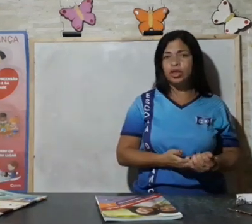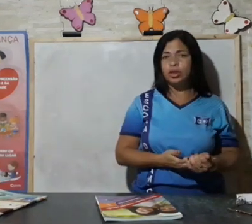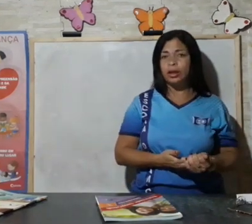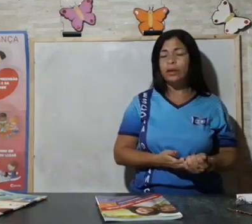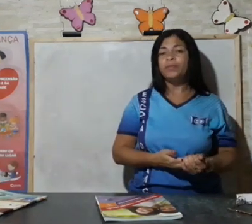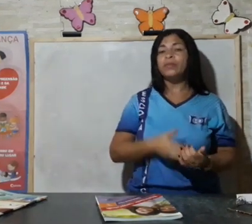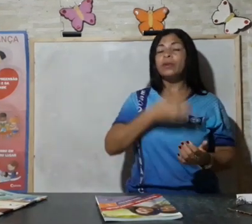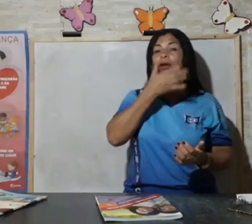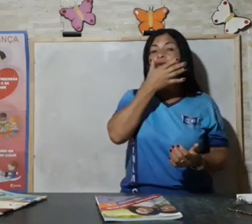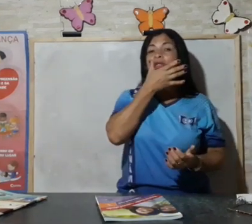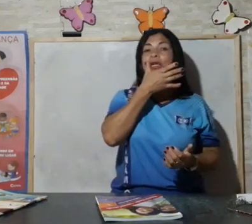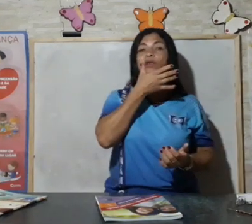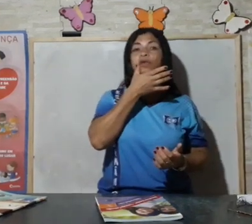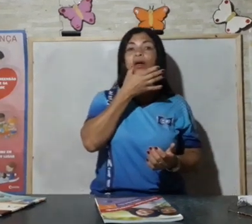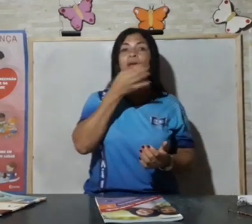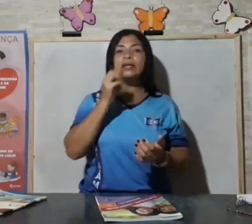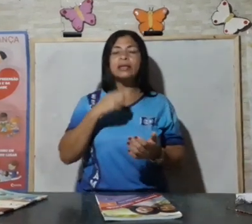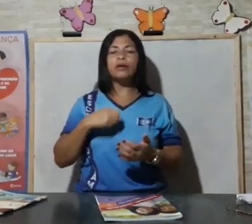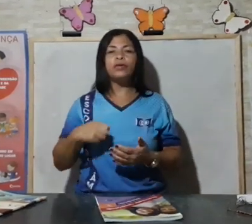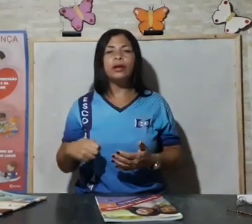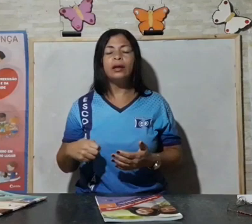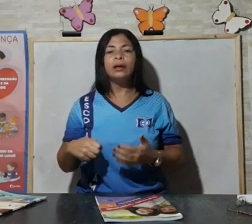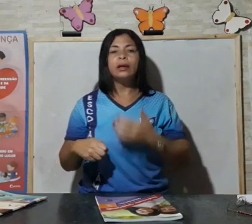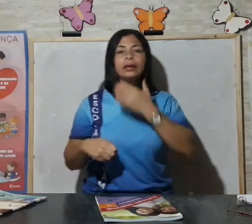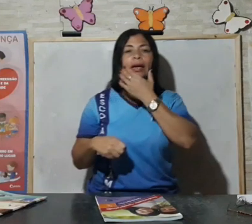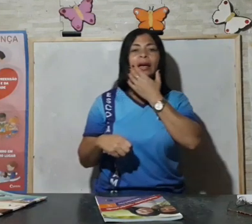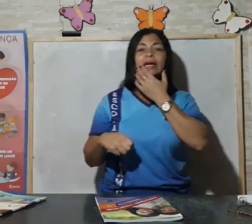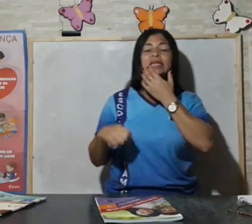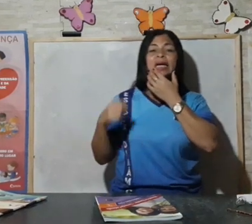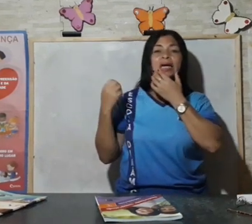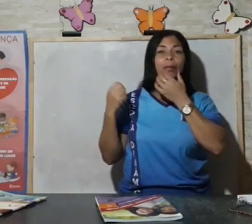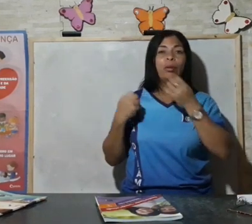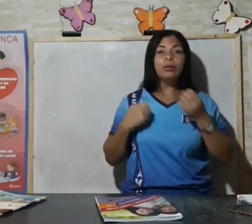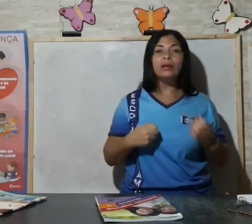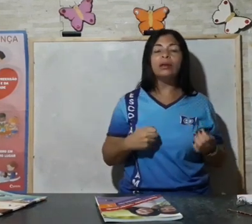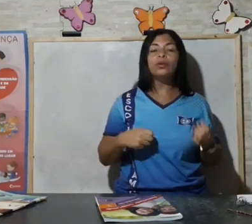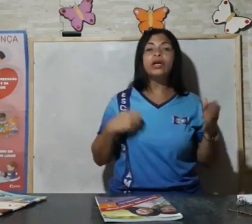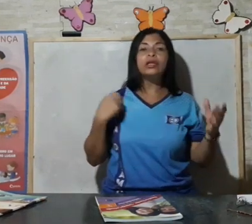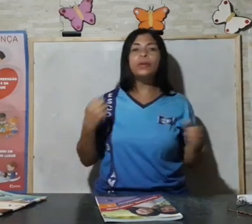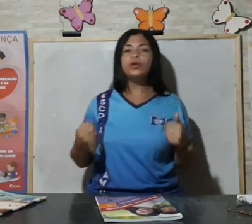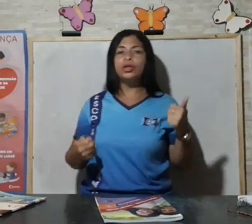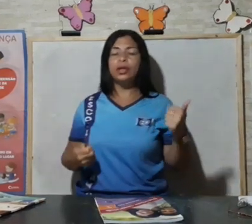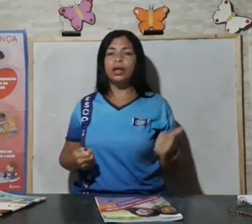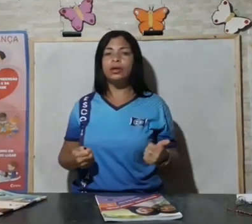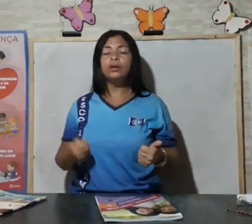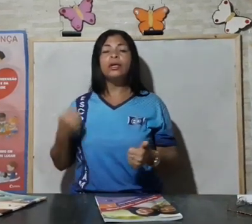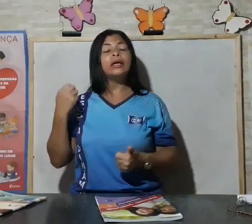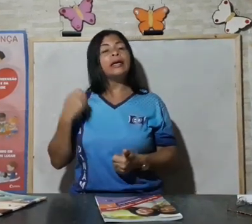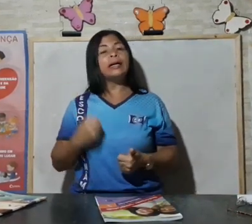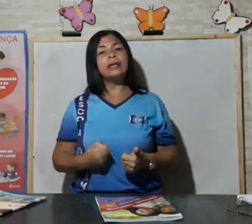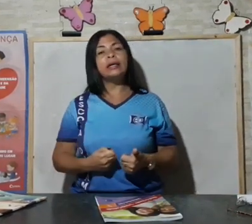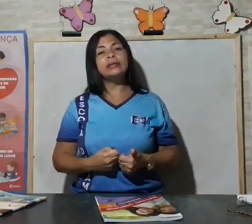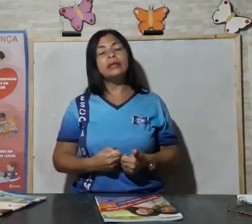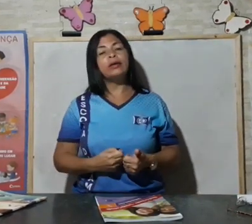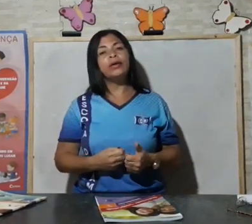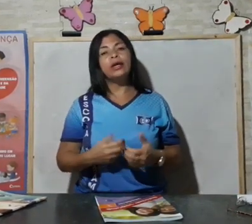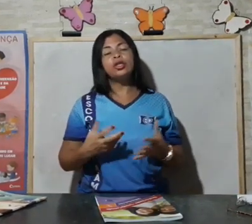assistir, que vocês vão escrever, né? E sair apontando que tipos de direito que a criança deveria estar